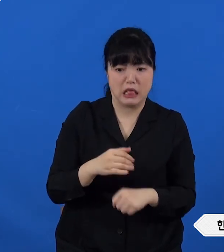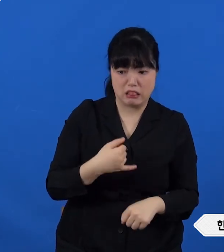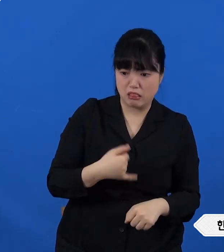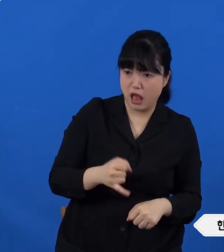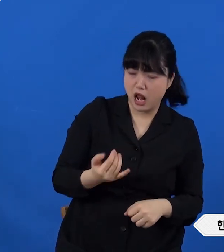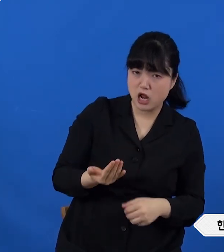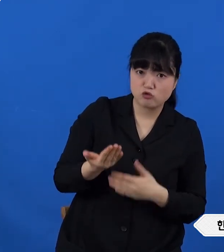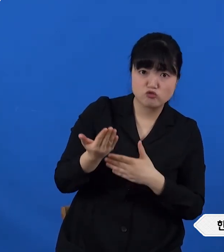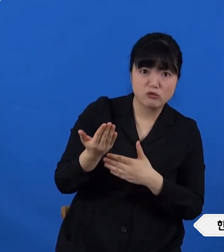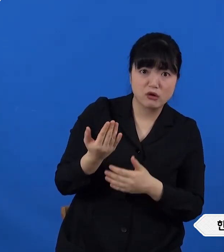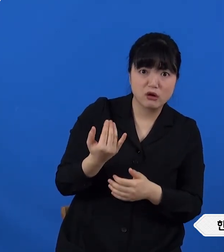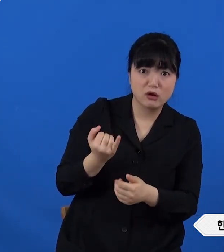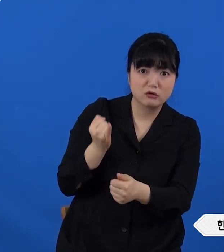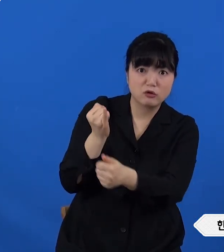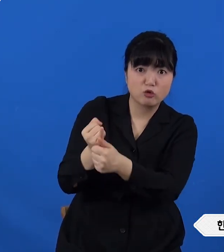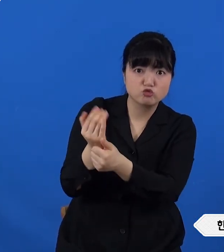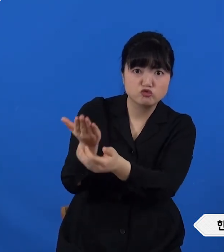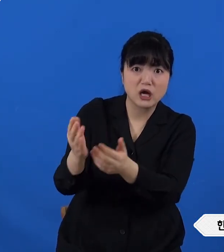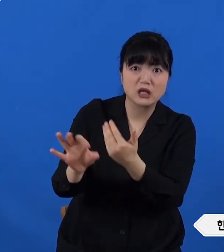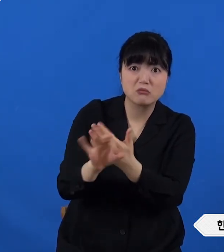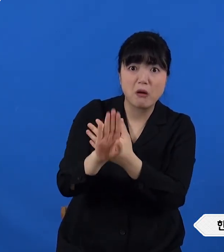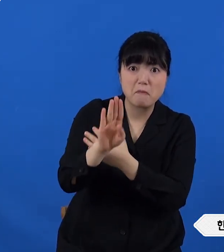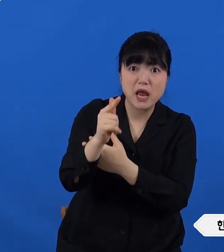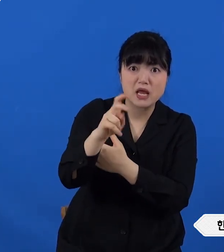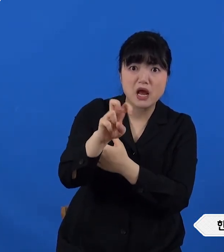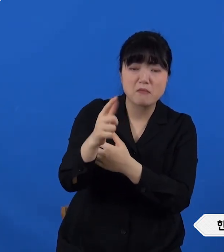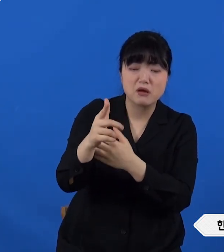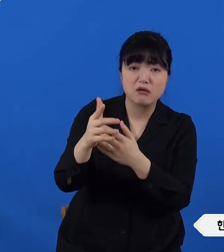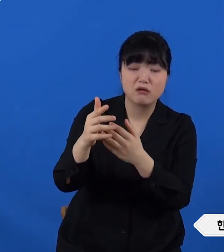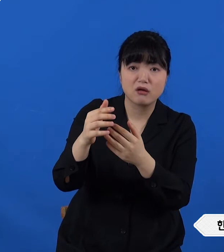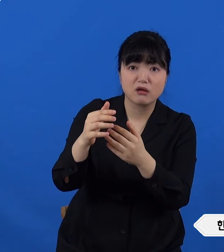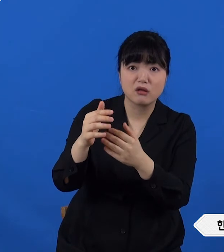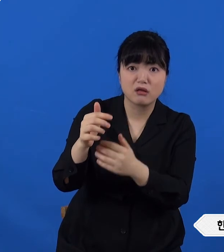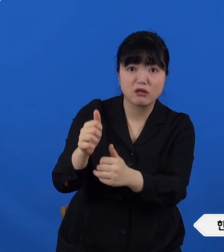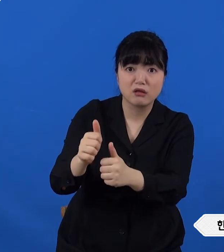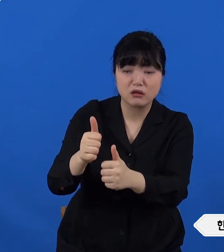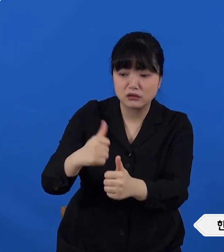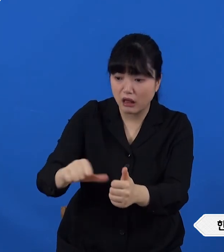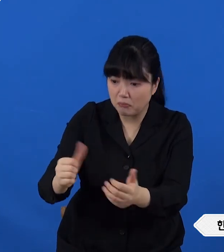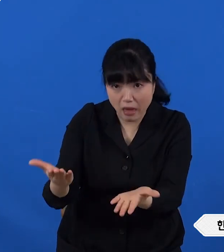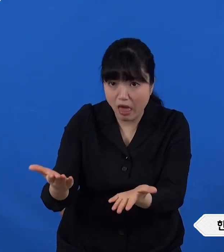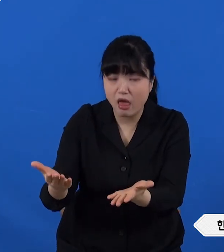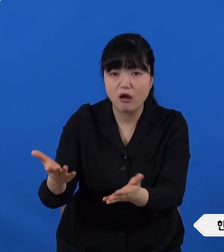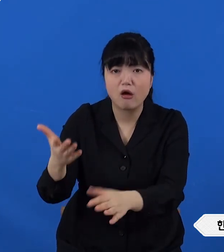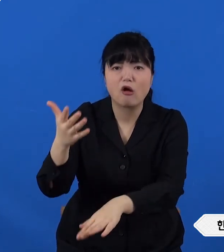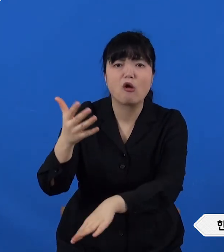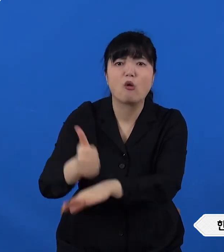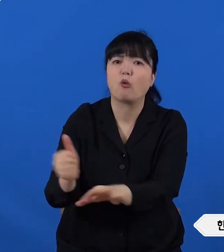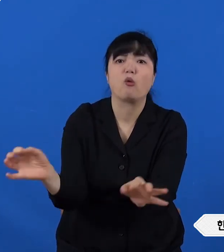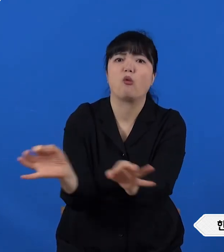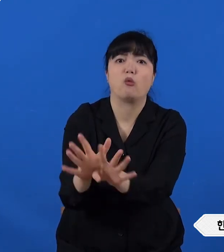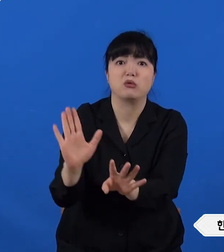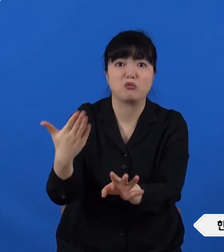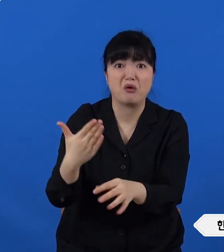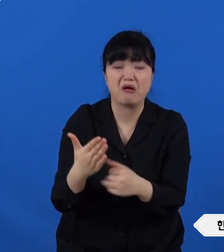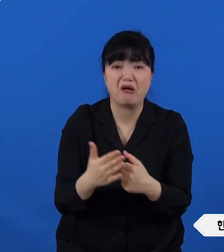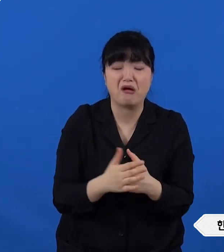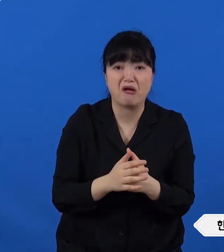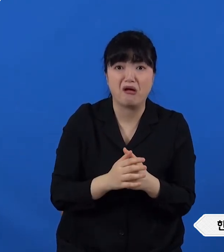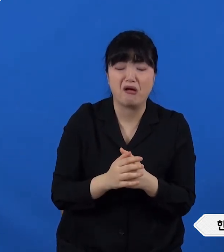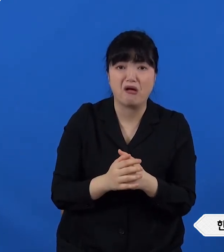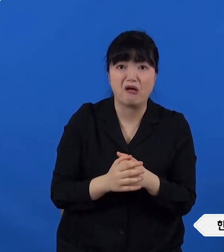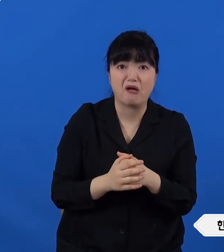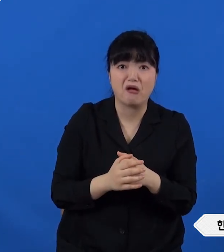주지 않으면 그러면 베냐민은 대가 끊어져서 영원히 지상에서 사라지게 됩니다.